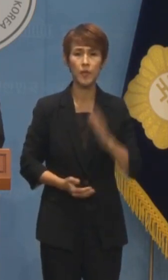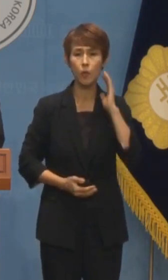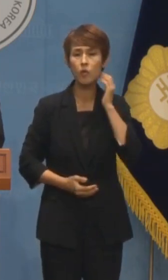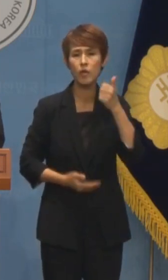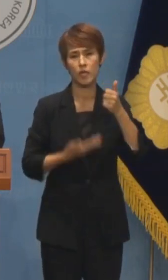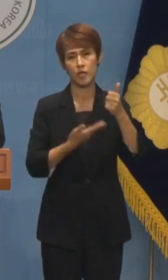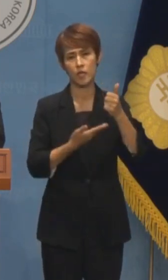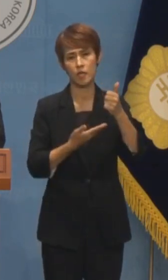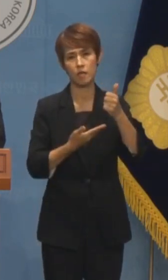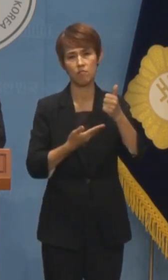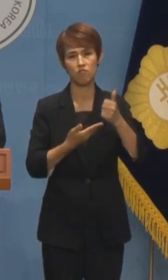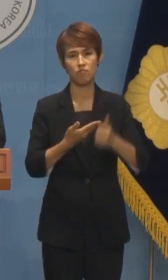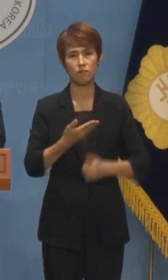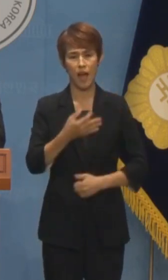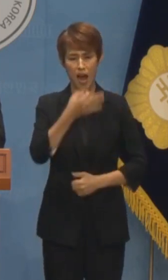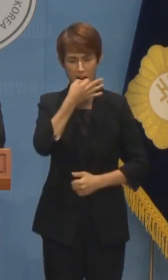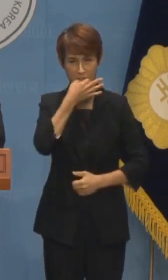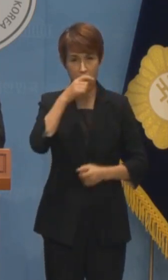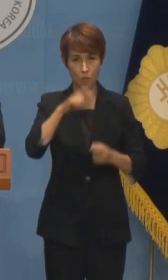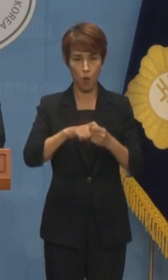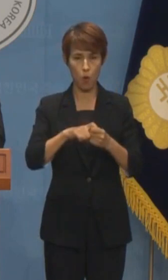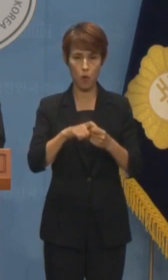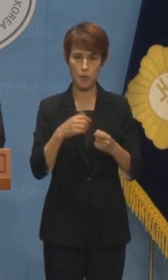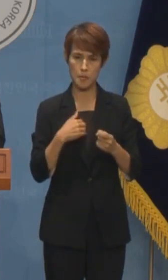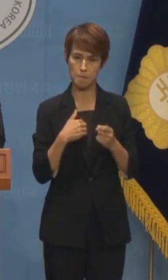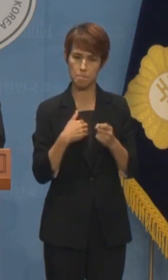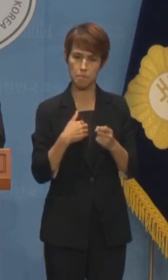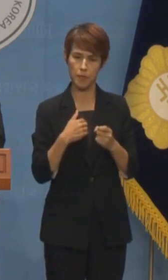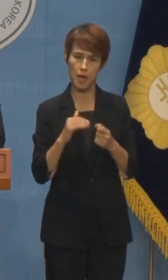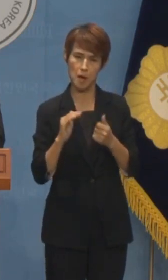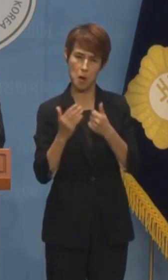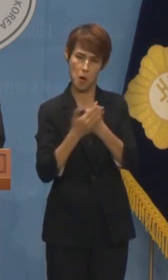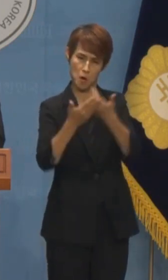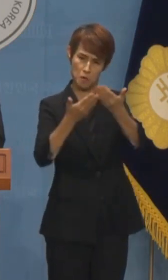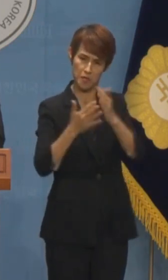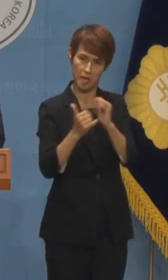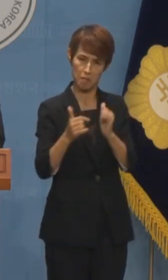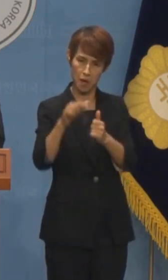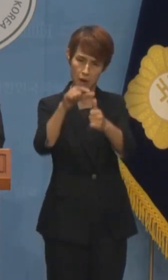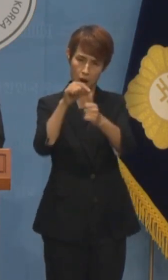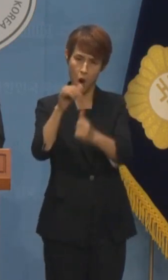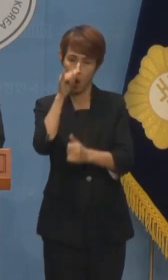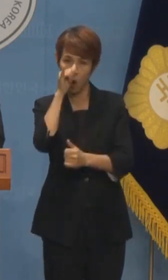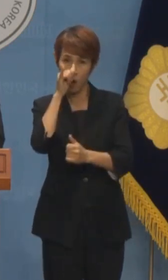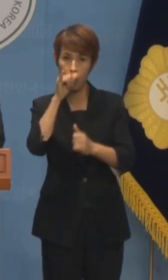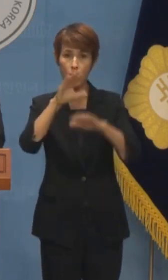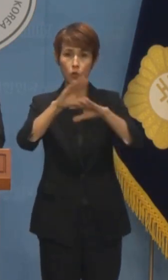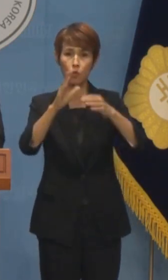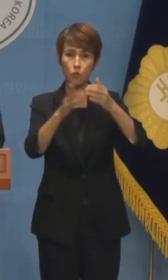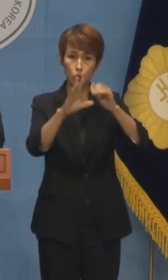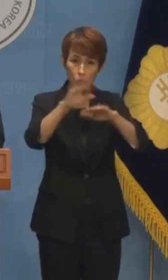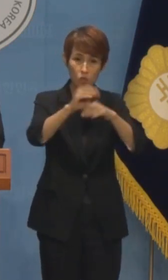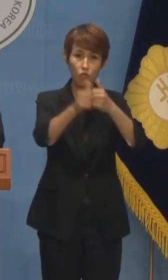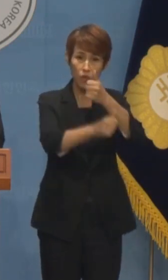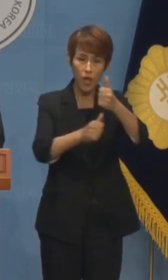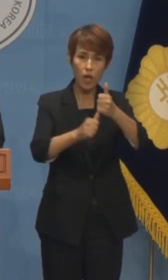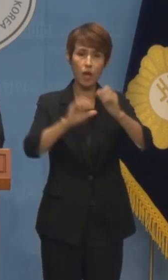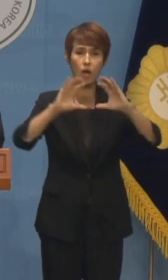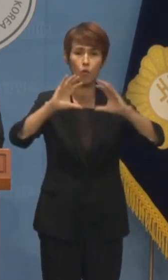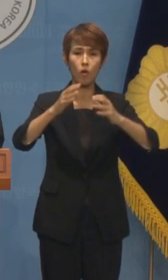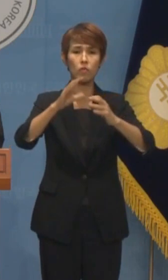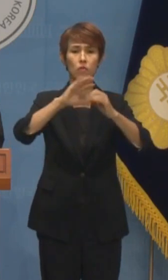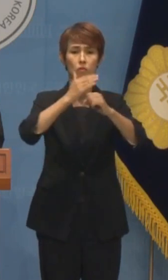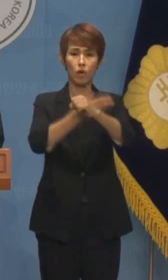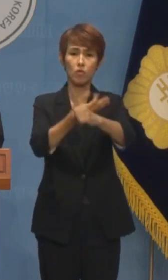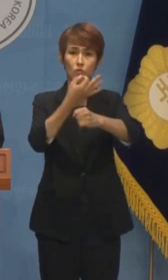오직 자신을 위해 방패막이가 될 사람들만 기용하니 방통위나 건의기가 망가지는 것입니다.